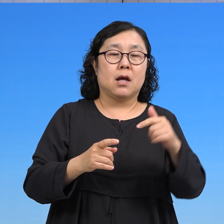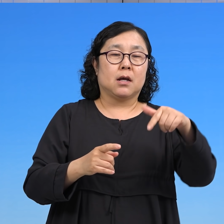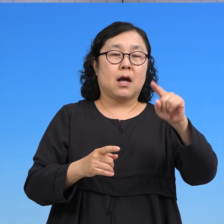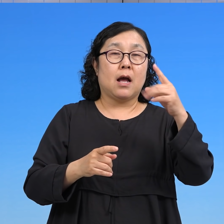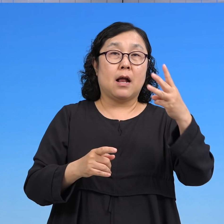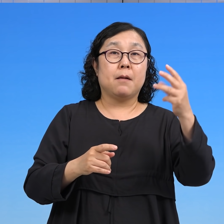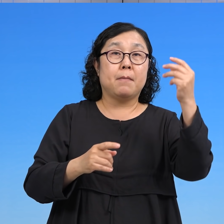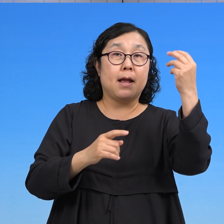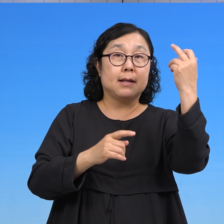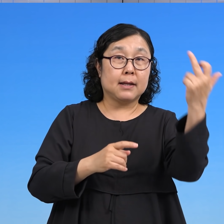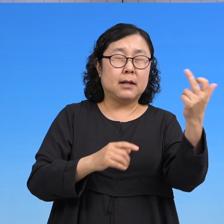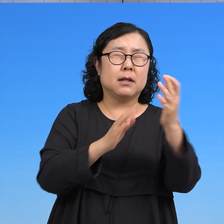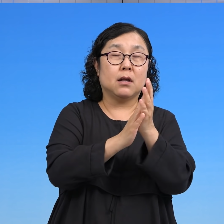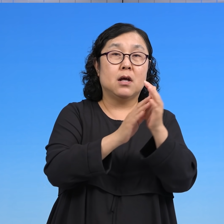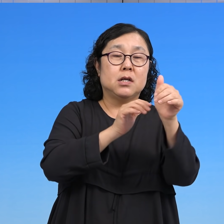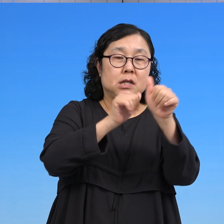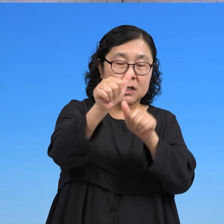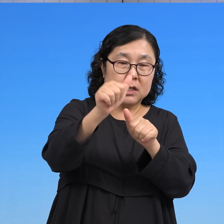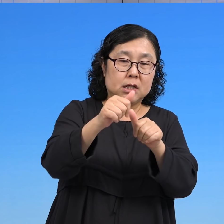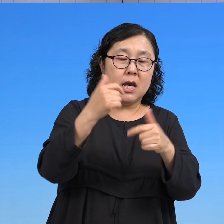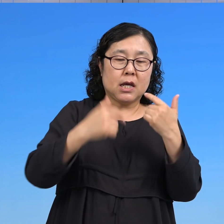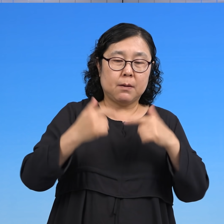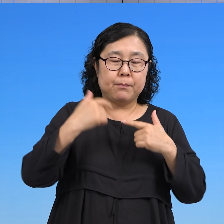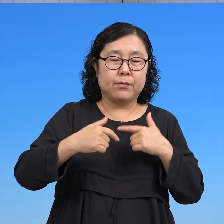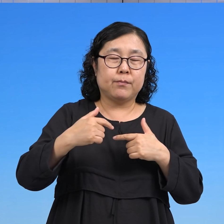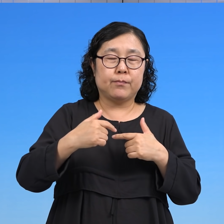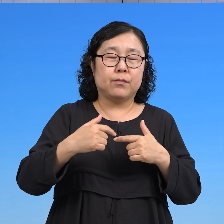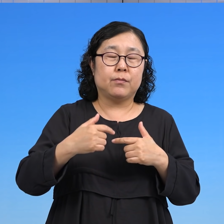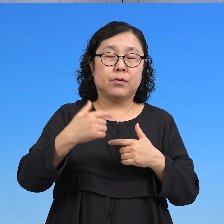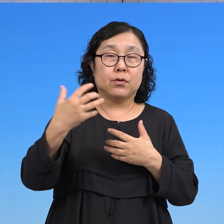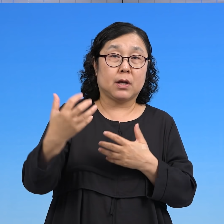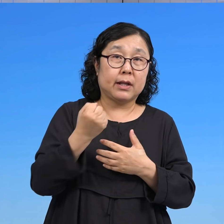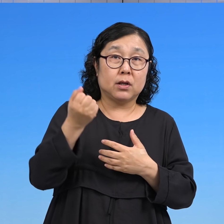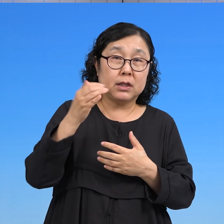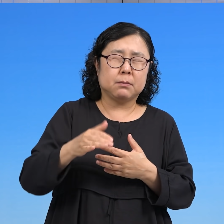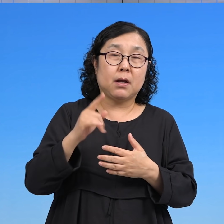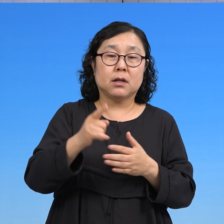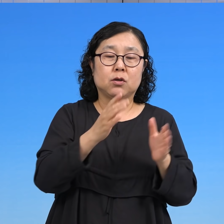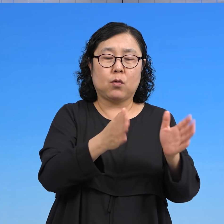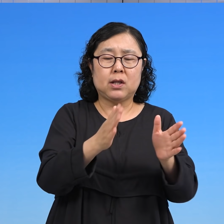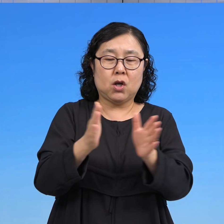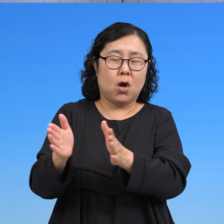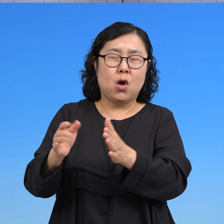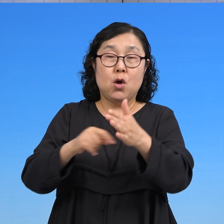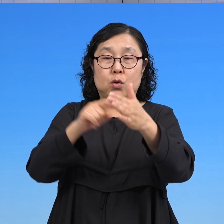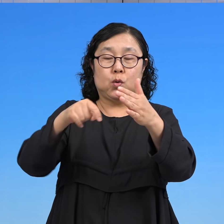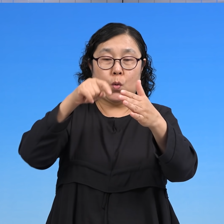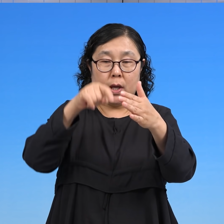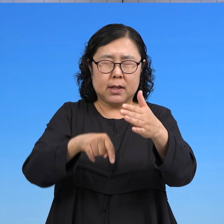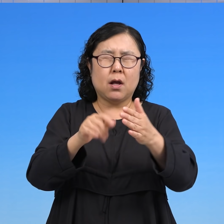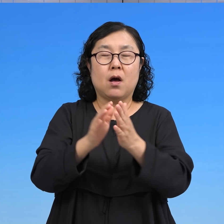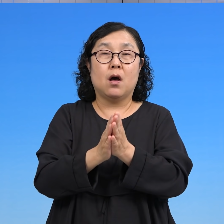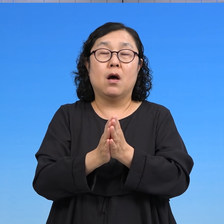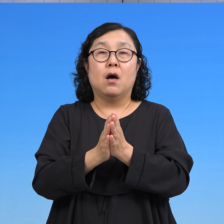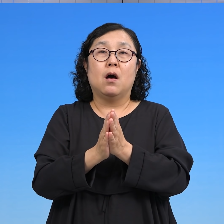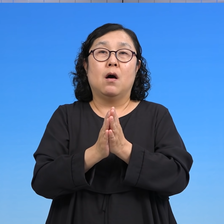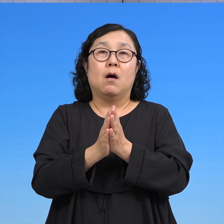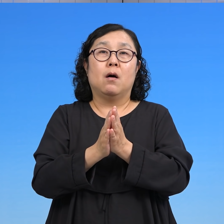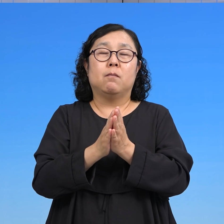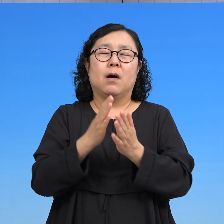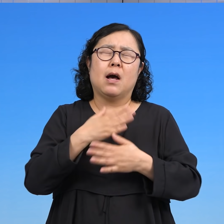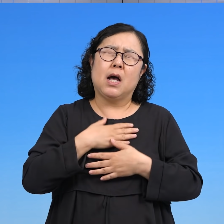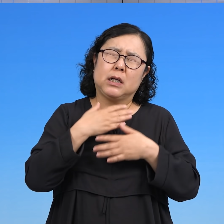승리의 기쁨을 누렸지만 그 과정에서 얼마나 많이 지쳐 있었겠냐고. 거기에 그 이세벨이 불을 당긴 거예요.